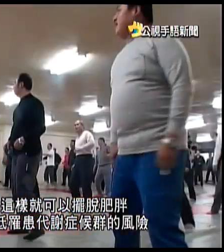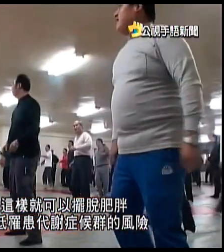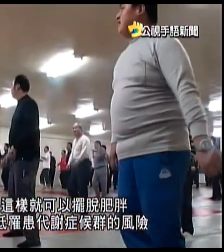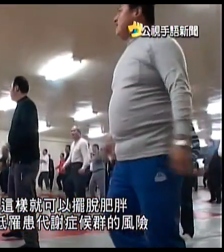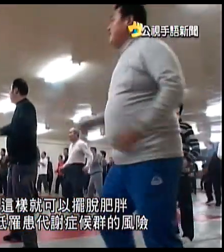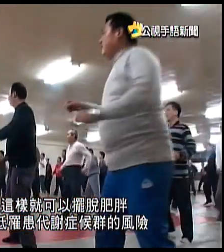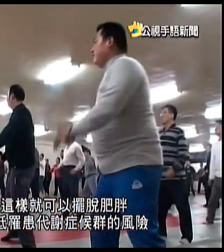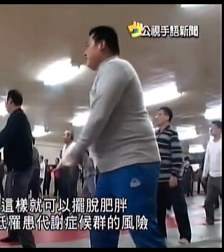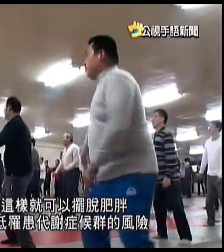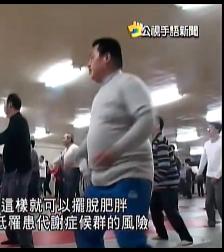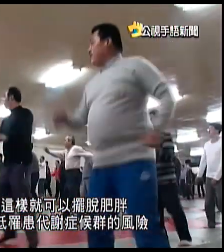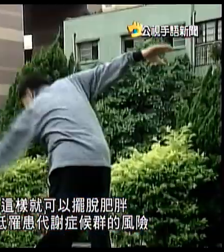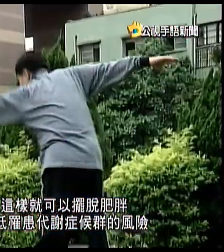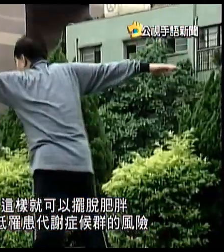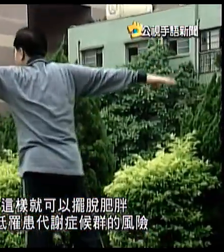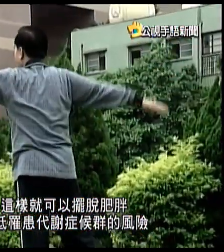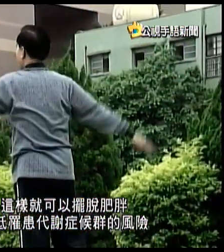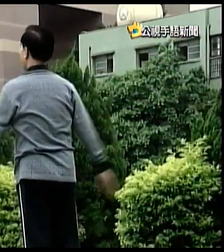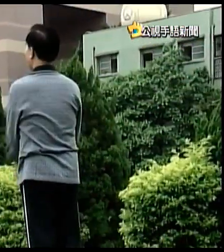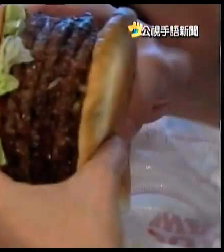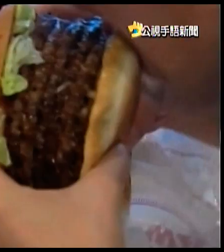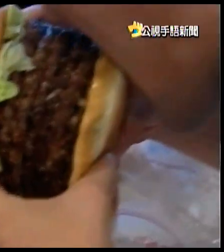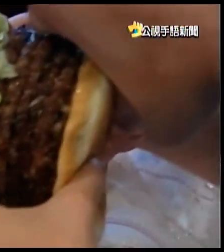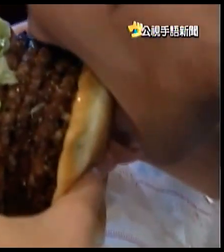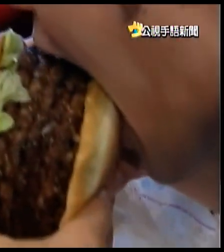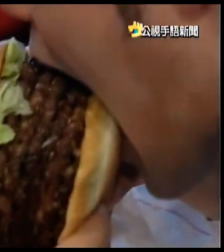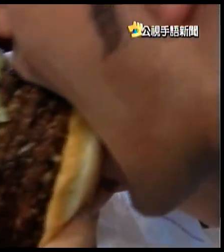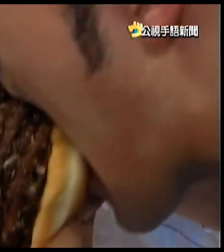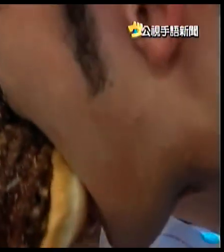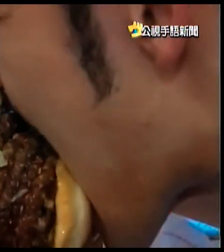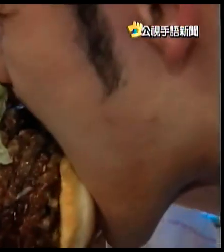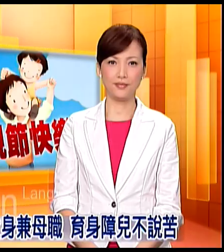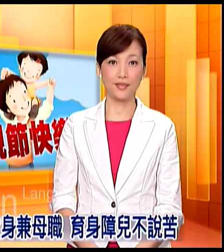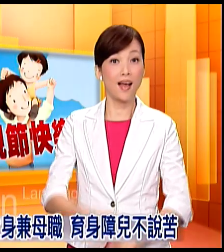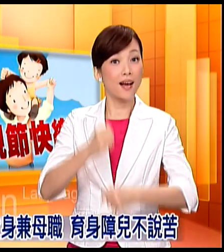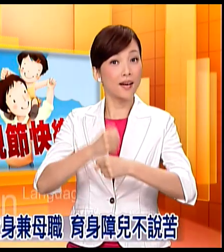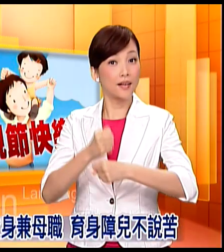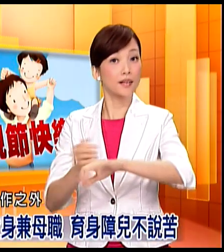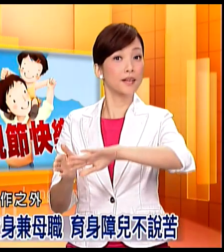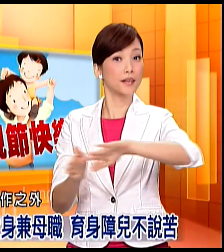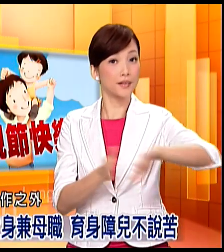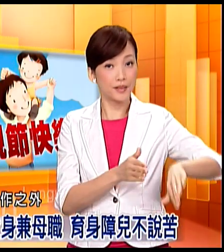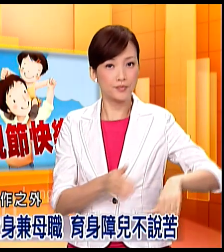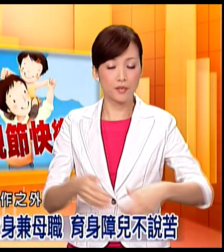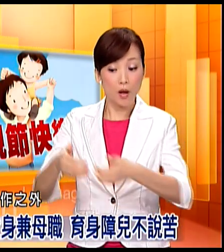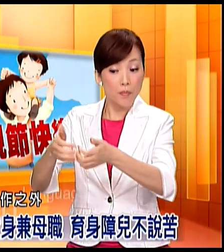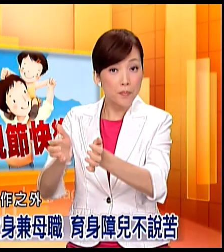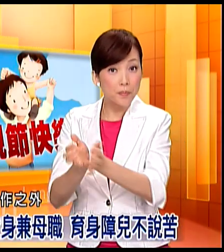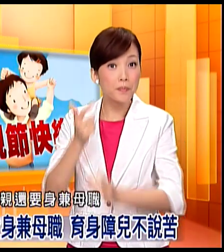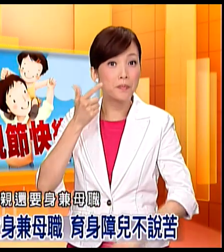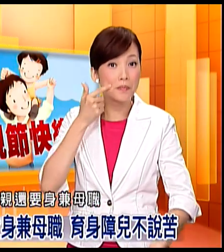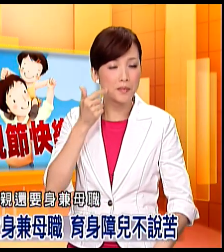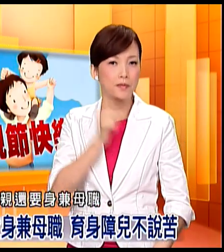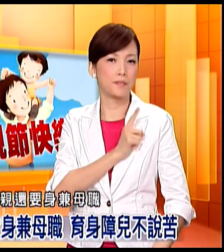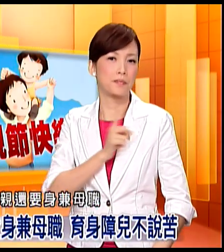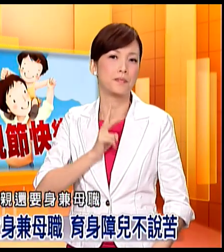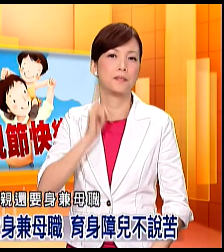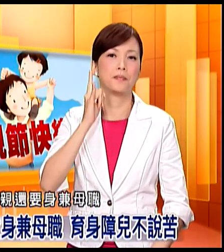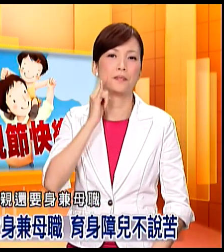患代谢症候群的风险。记者赖顺徐启峰台北报道。 除了工作之外，有些父亲还要身兼母